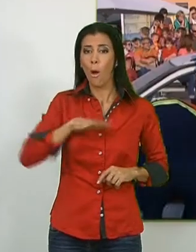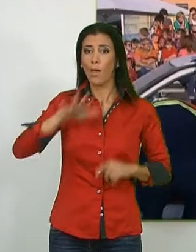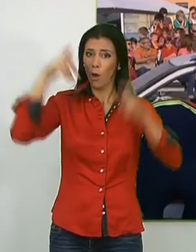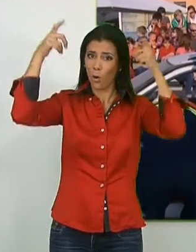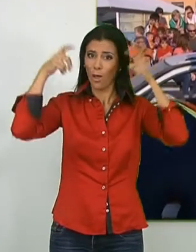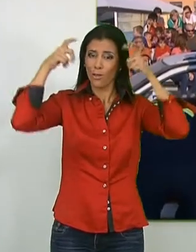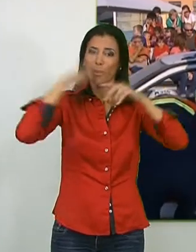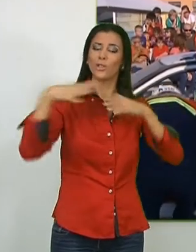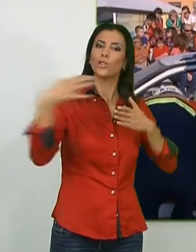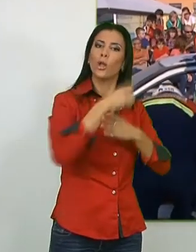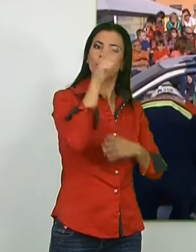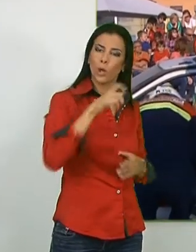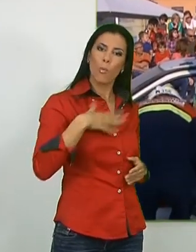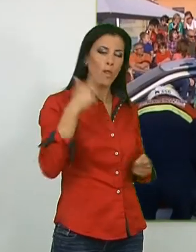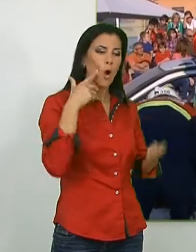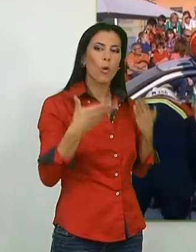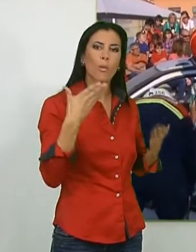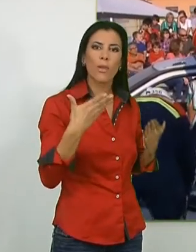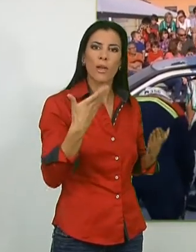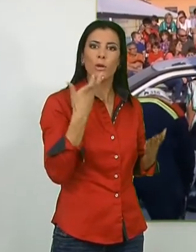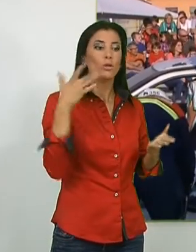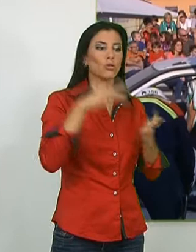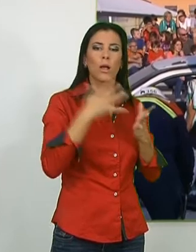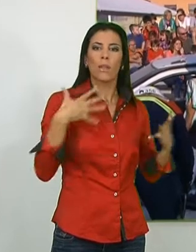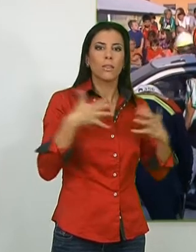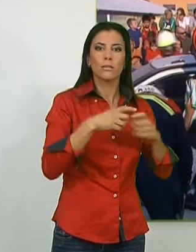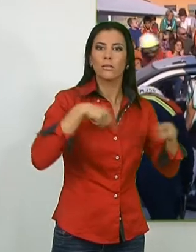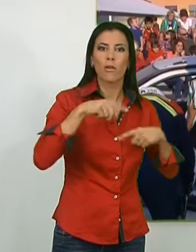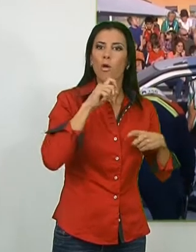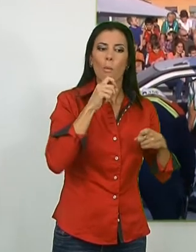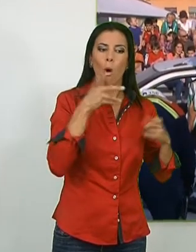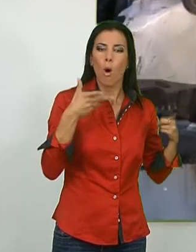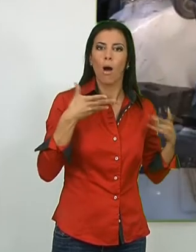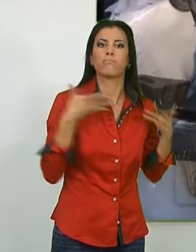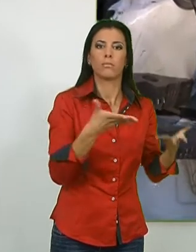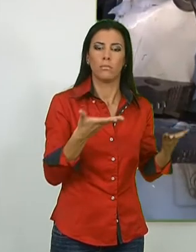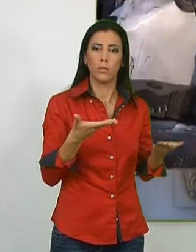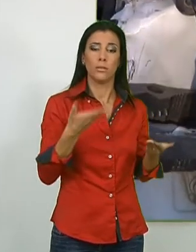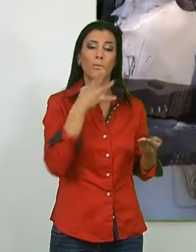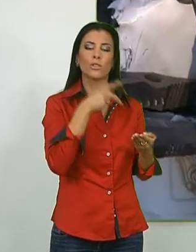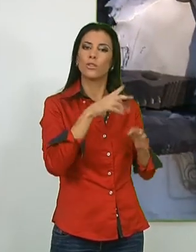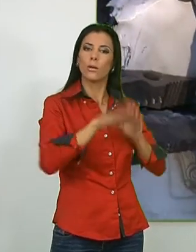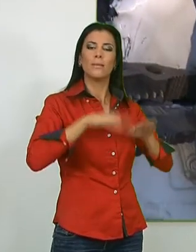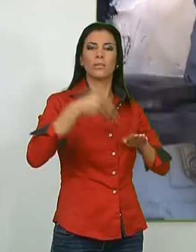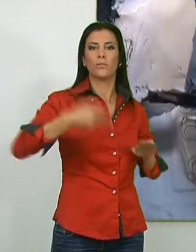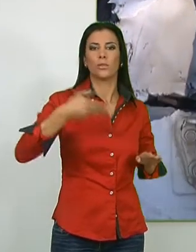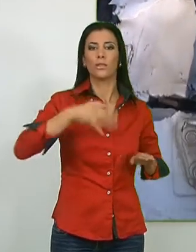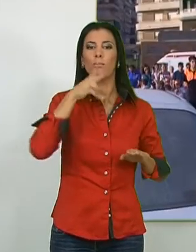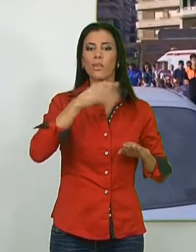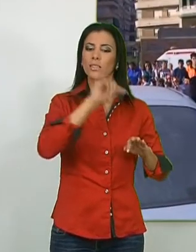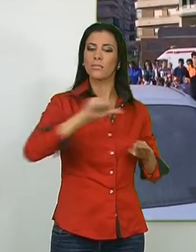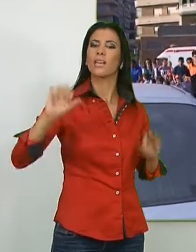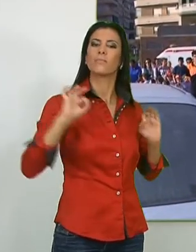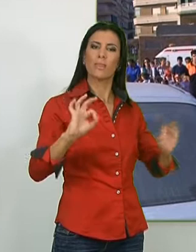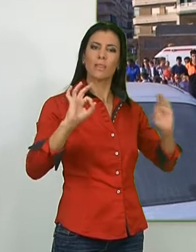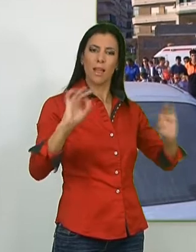para que los ciudadanos se puedan comprobar como actúan en caso de accidente de tráfico la iniciativa se enmarca dentro de la